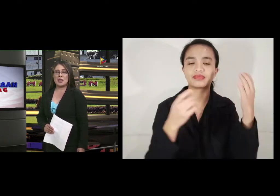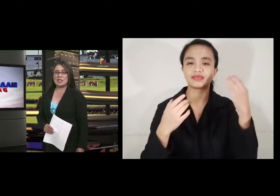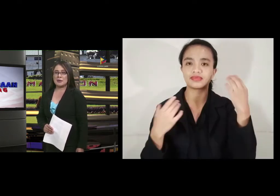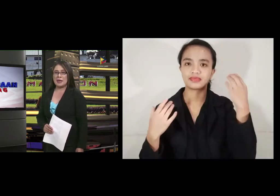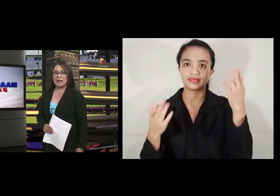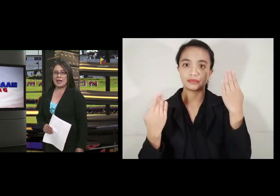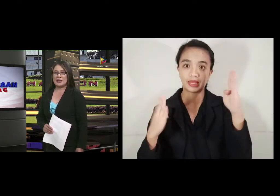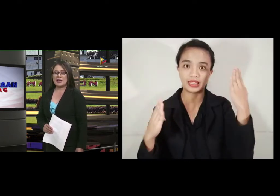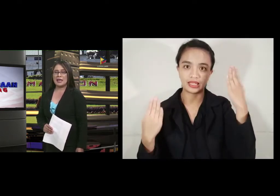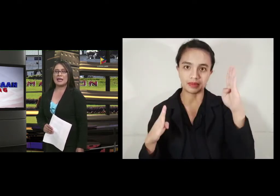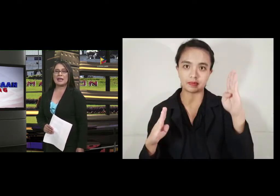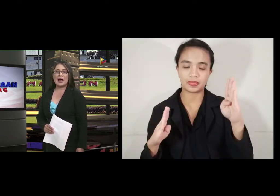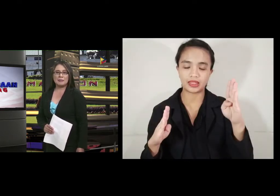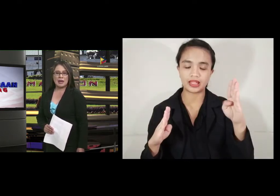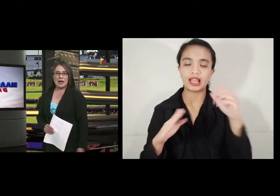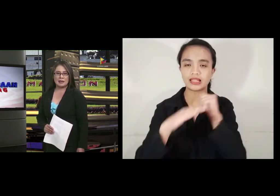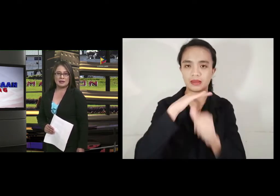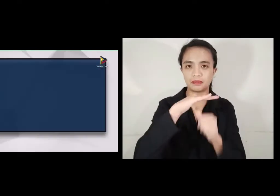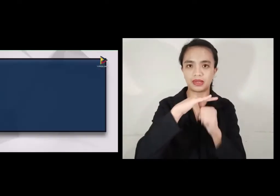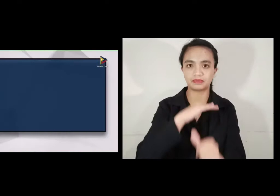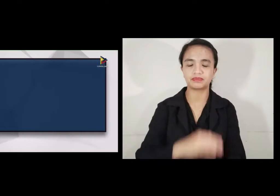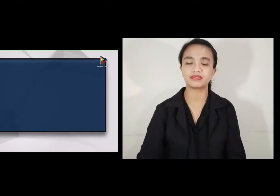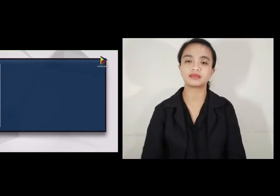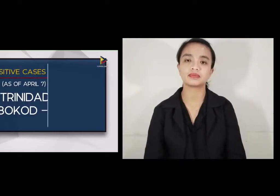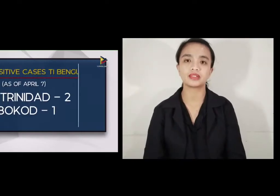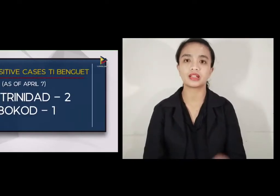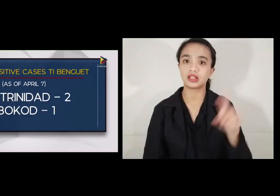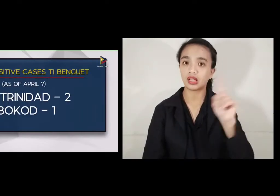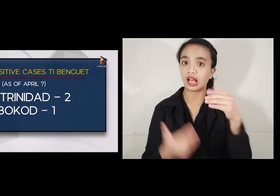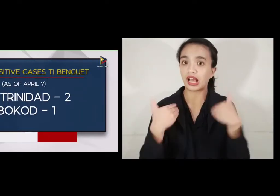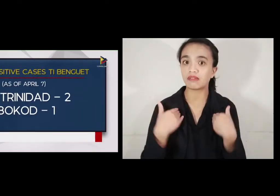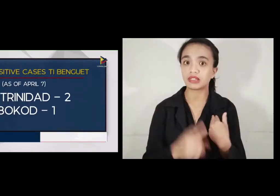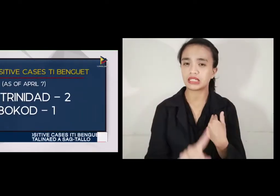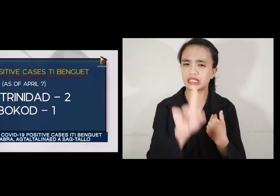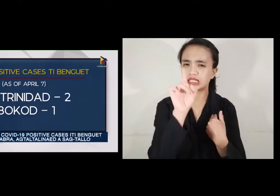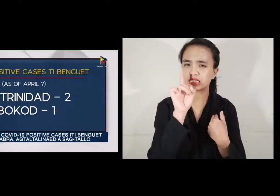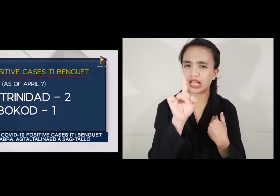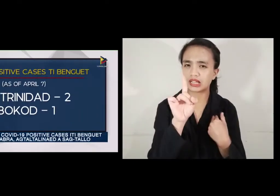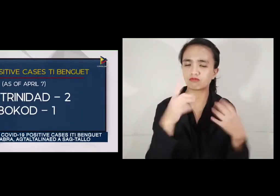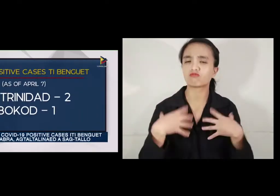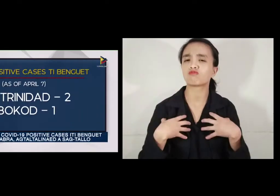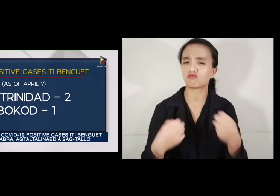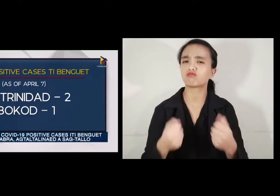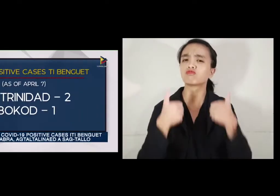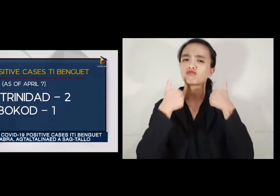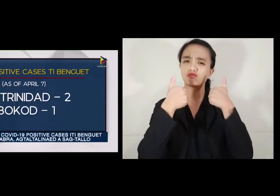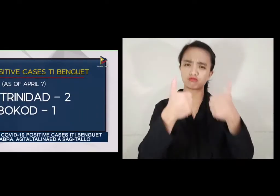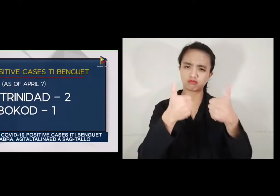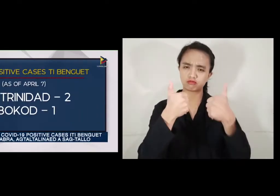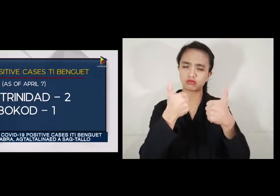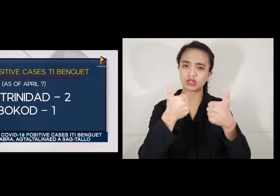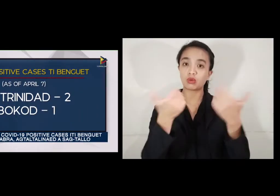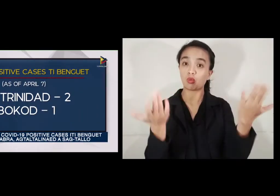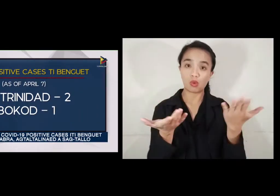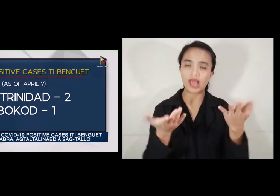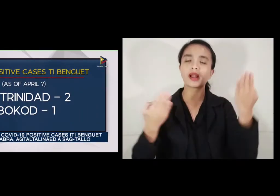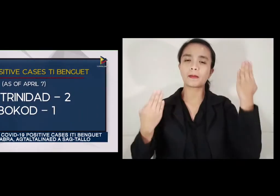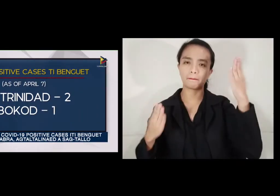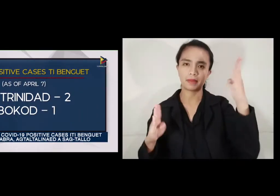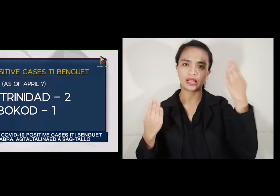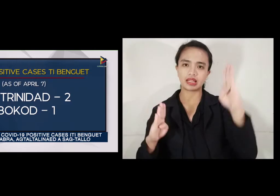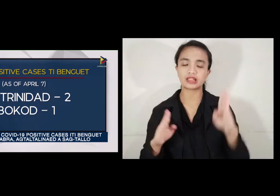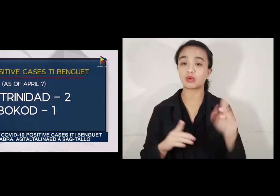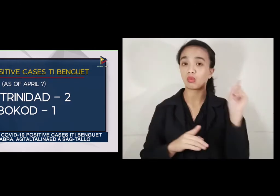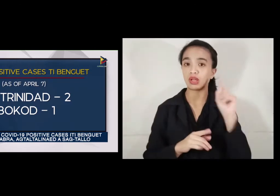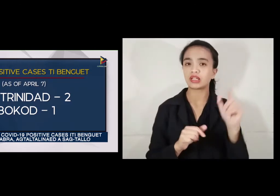iti probinsya ti Benguet ken Abra. Agtaltalinaed amay sa ti bilang dagiti recovered patients manipud Benguet. Bayad